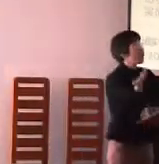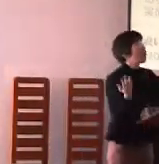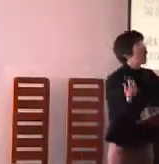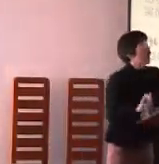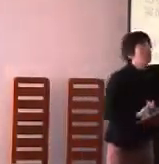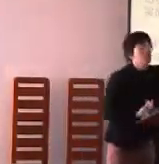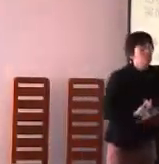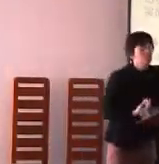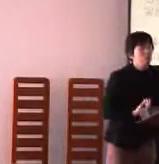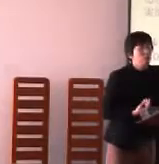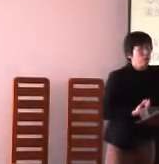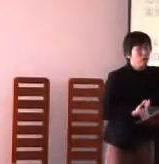いいと思いますか。